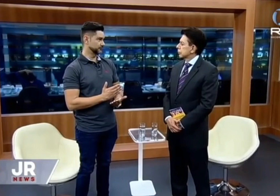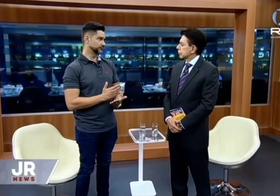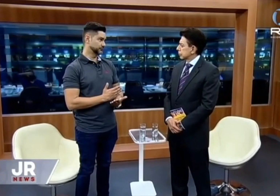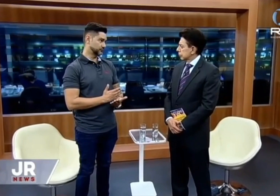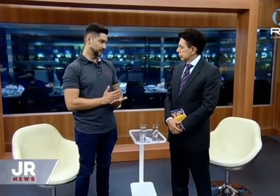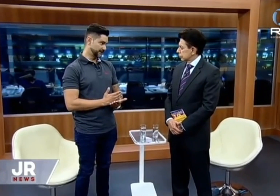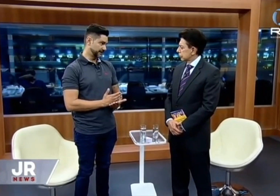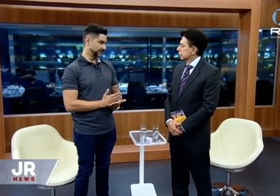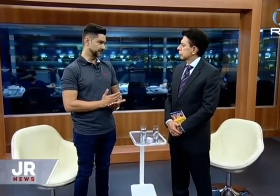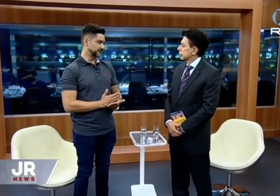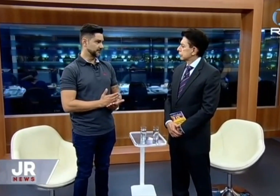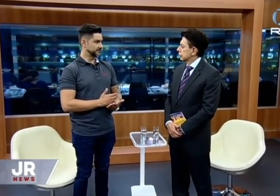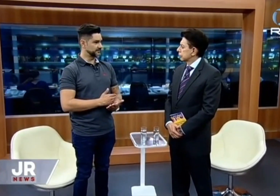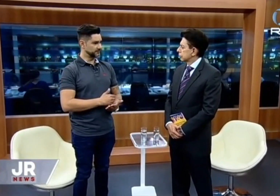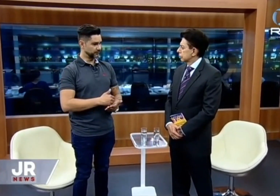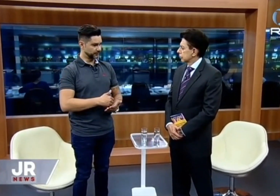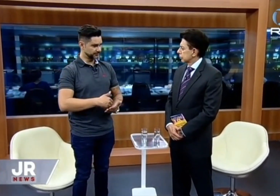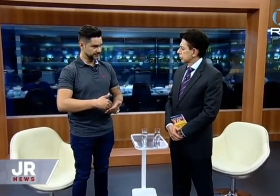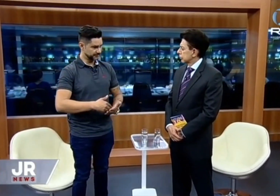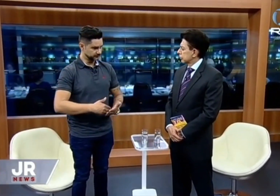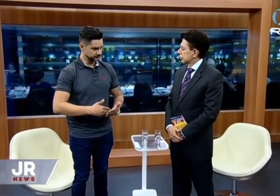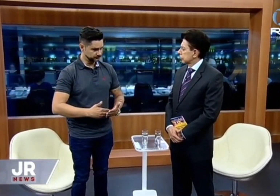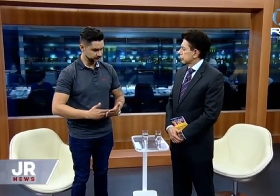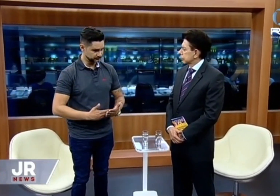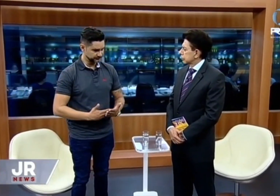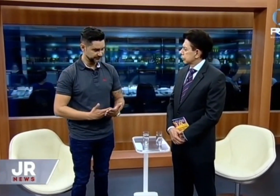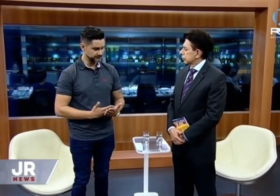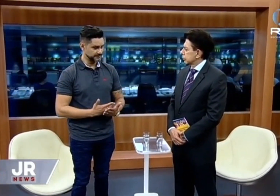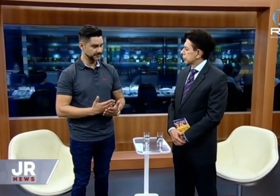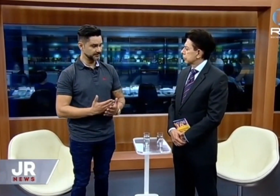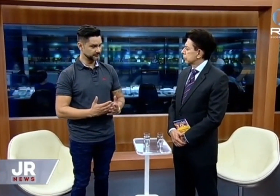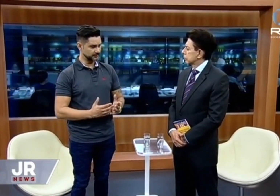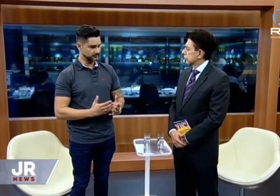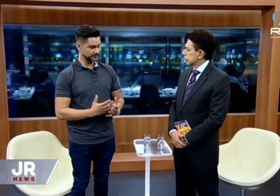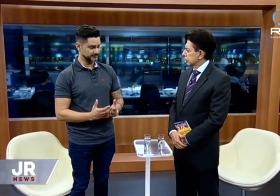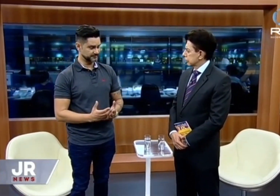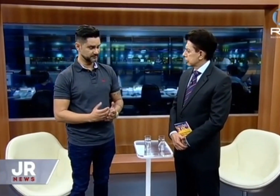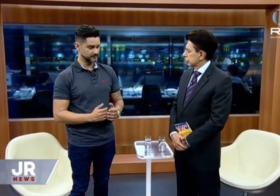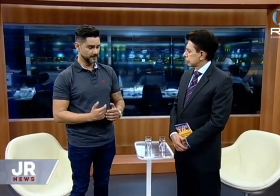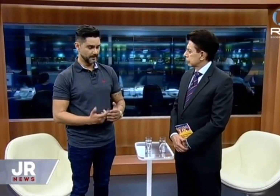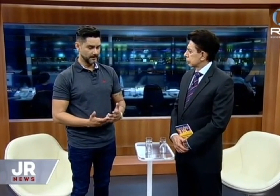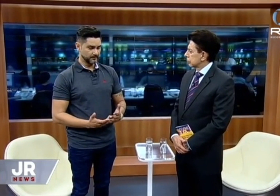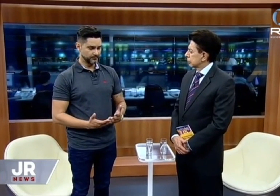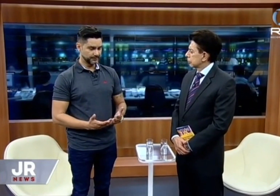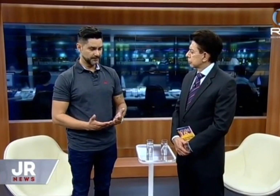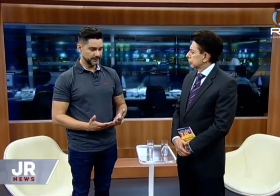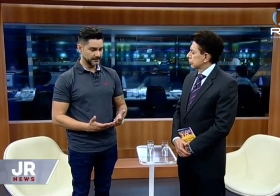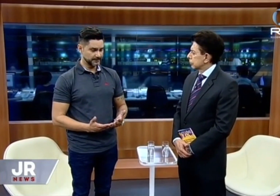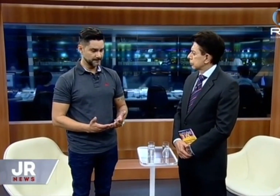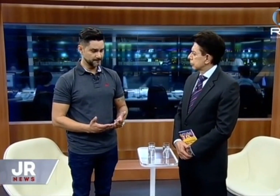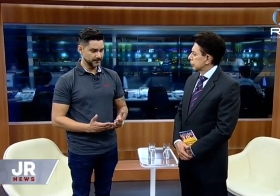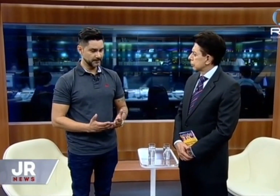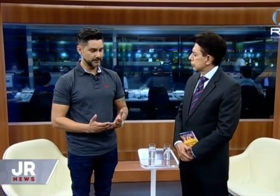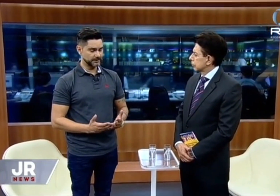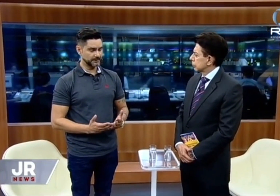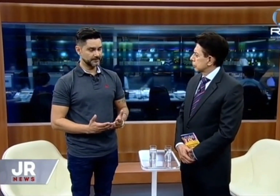Então o surdo compreende, mas ele pode ter um certo engano na compreensão, porque